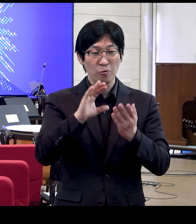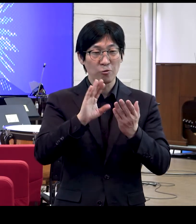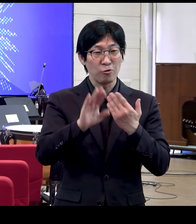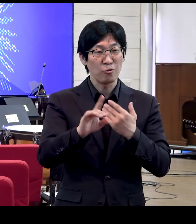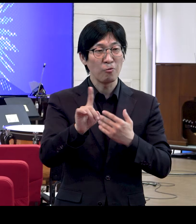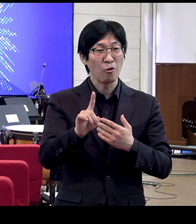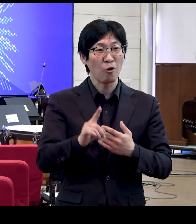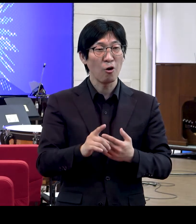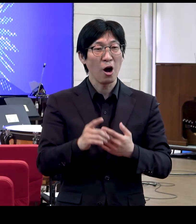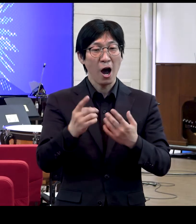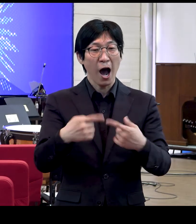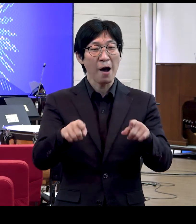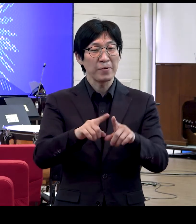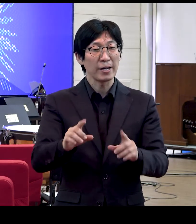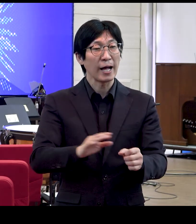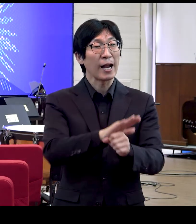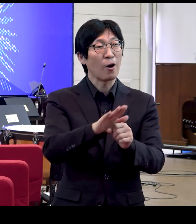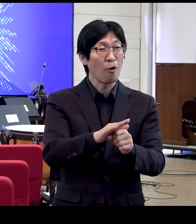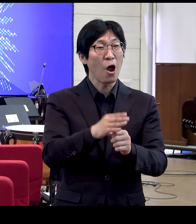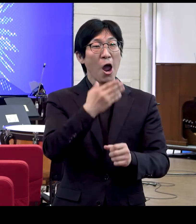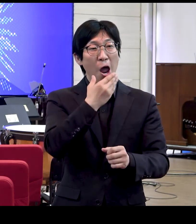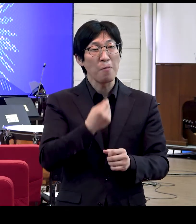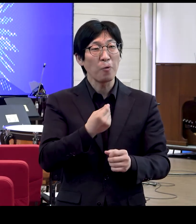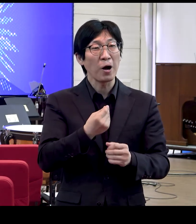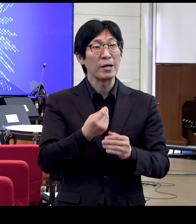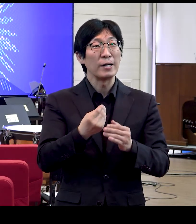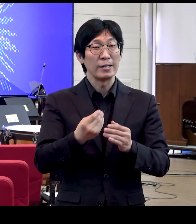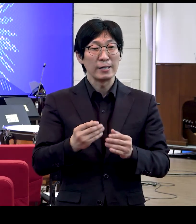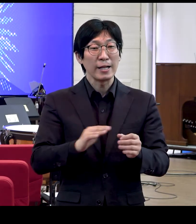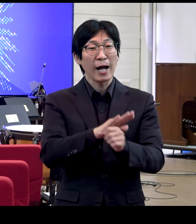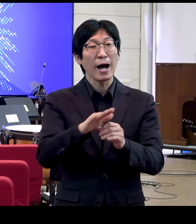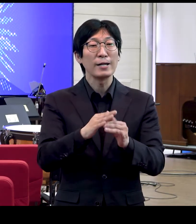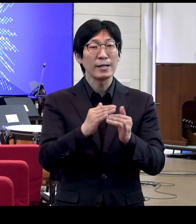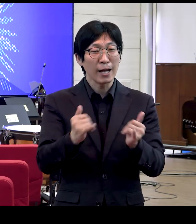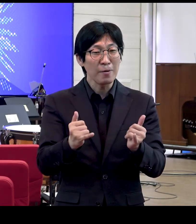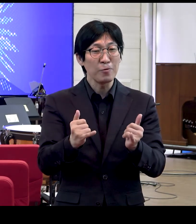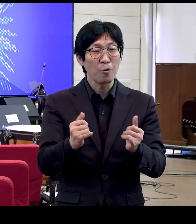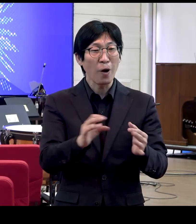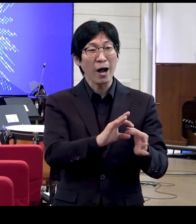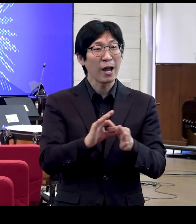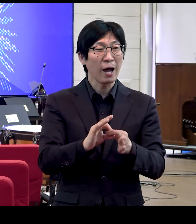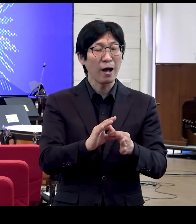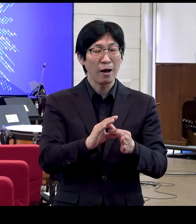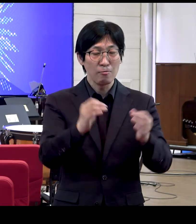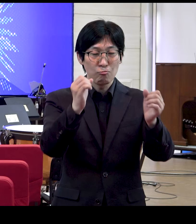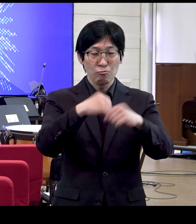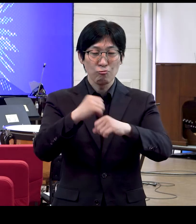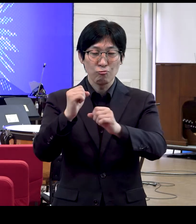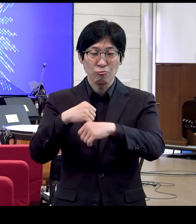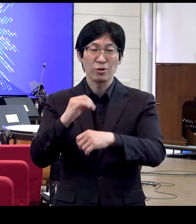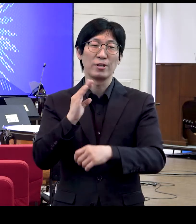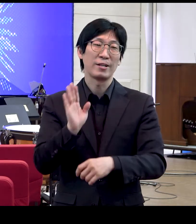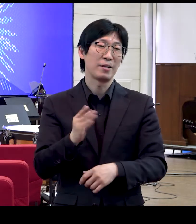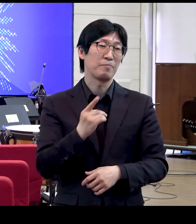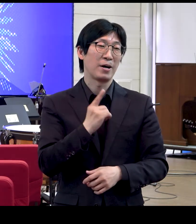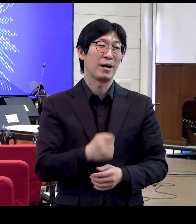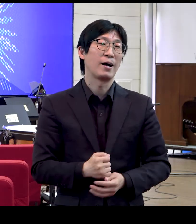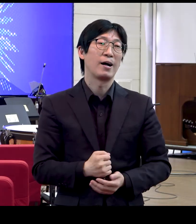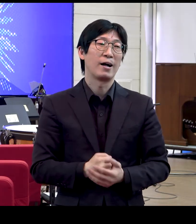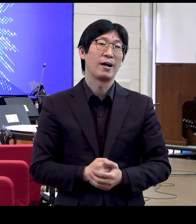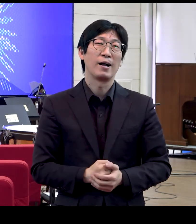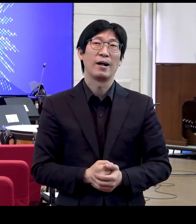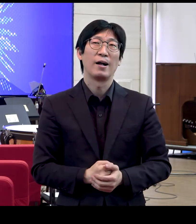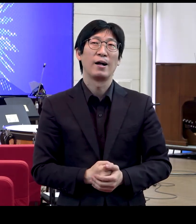벌어지느냐, 함께 사랑하고 그러면서 행복해야 될 사람들과의 관계가 다 깨지는 거예요.